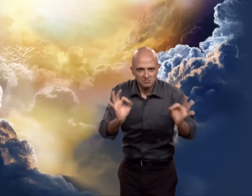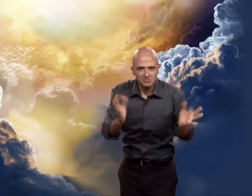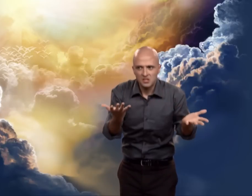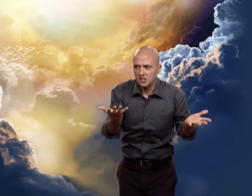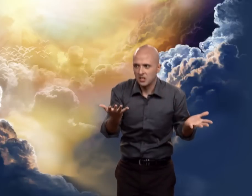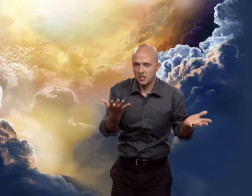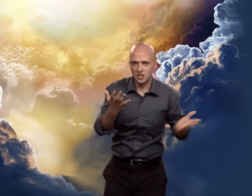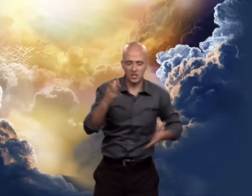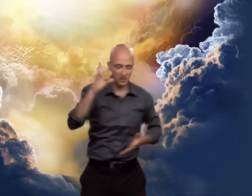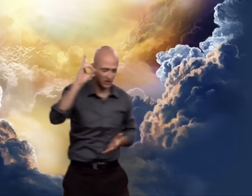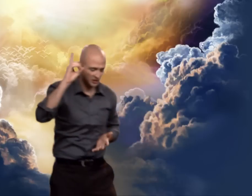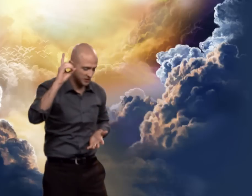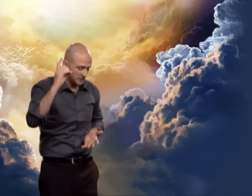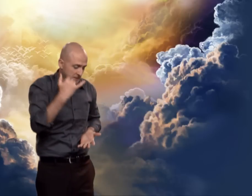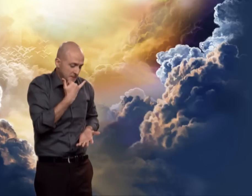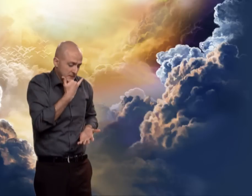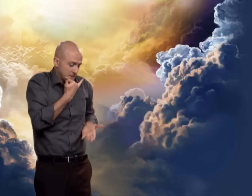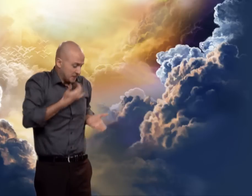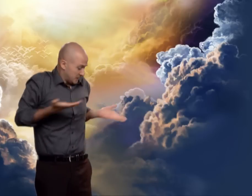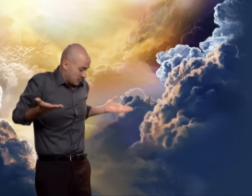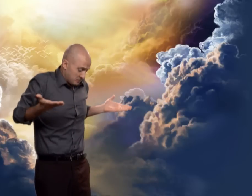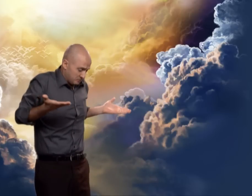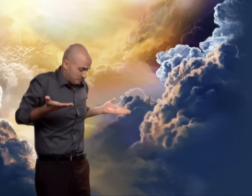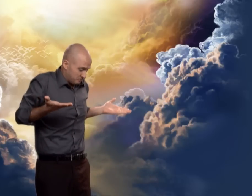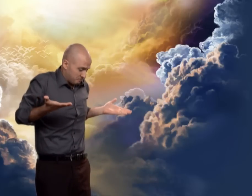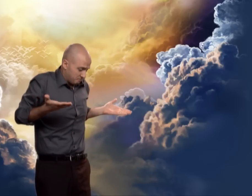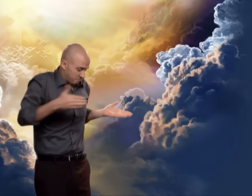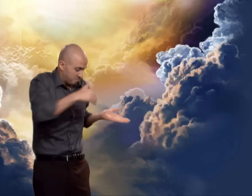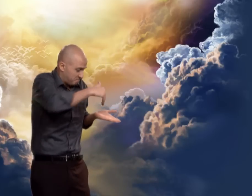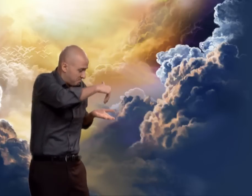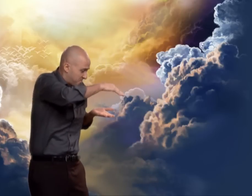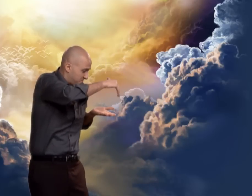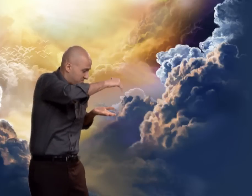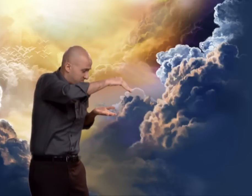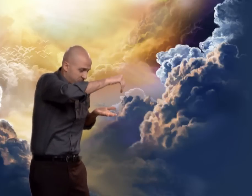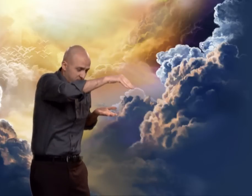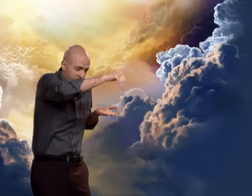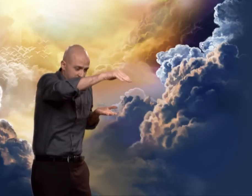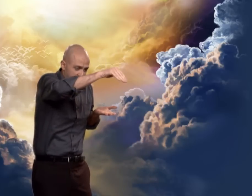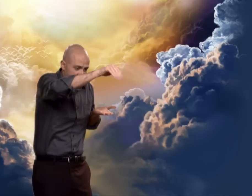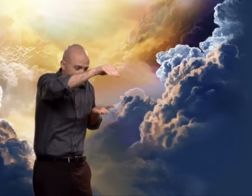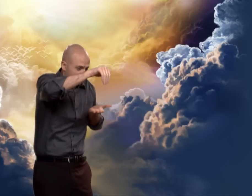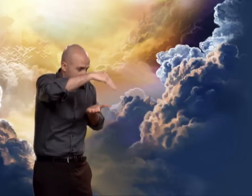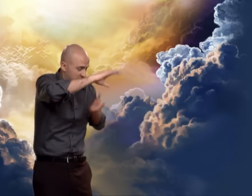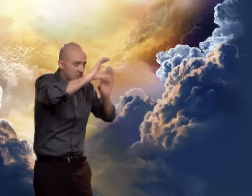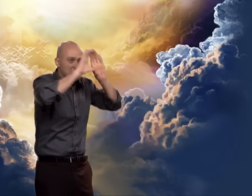da transgressão para a obediência, do ódio para o amor. O salário do